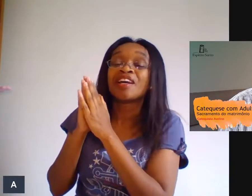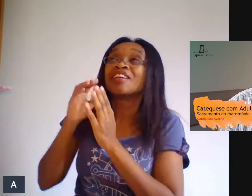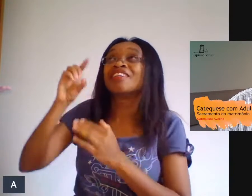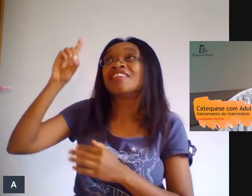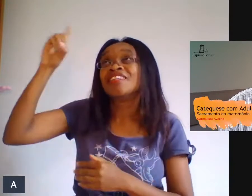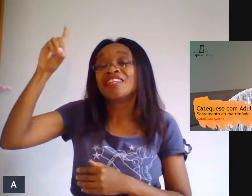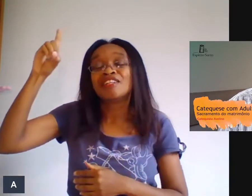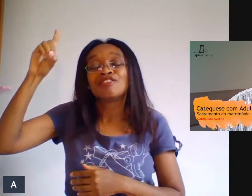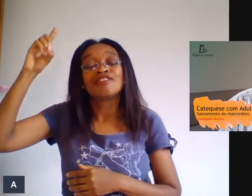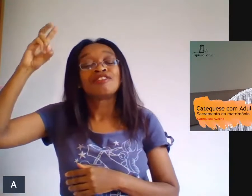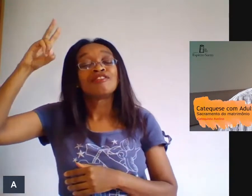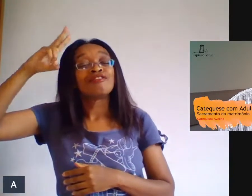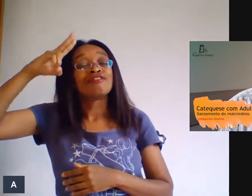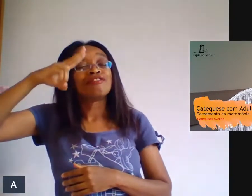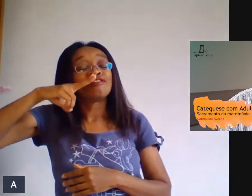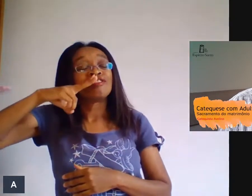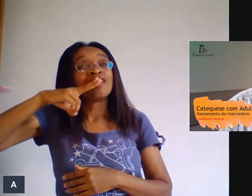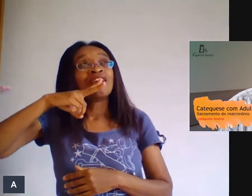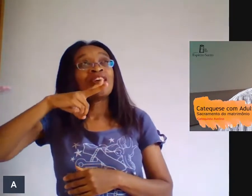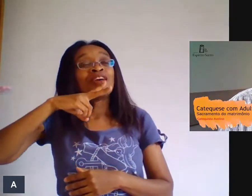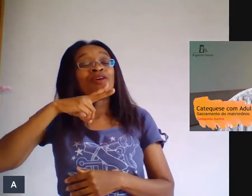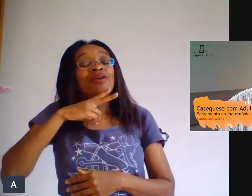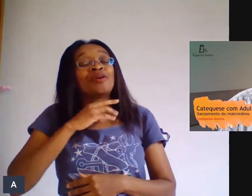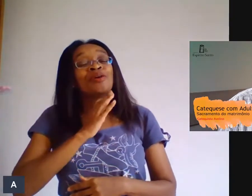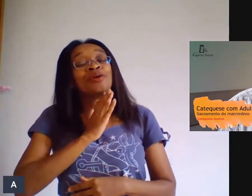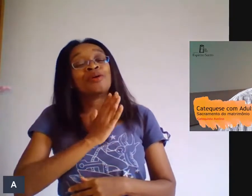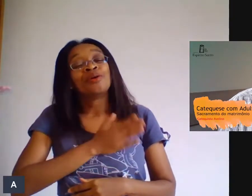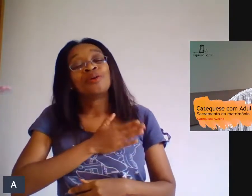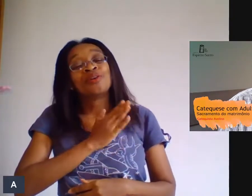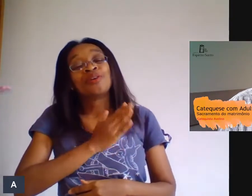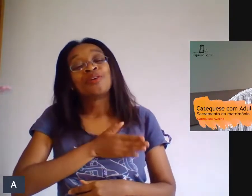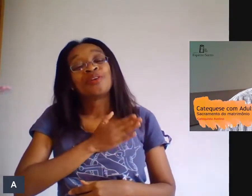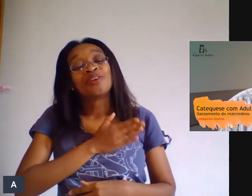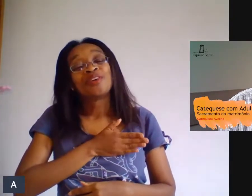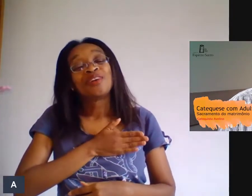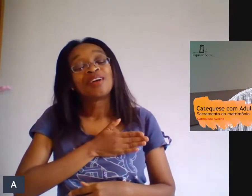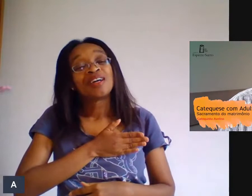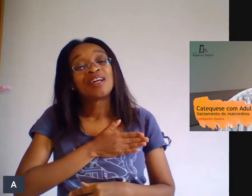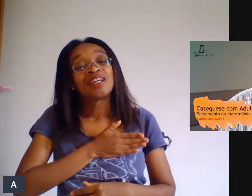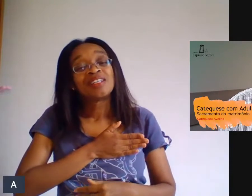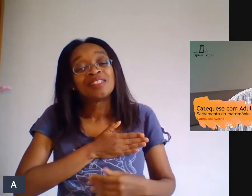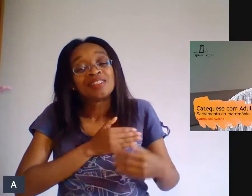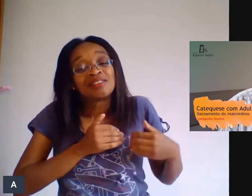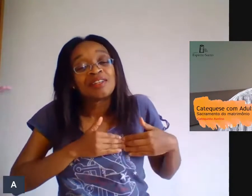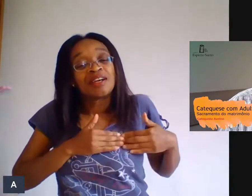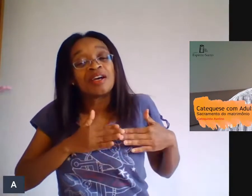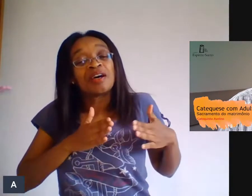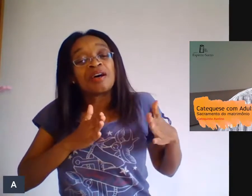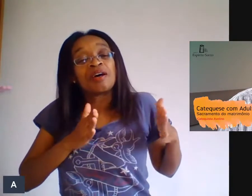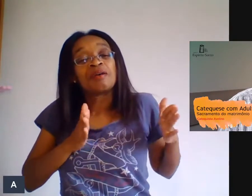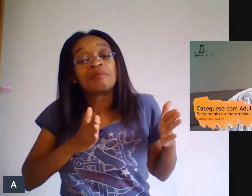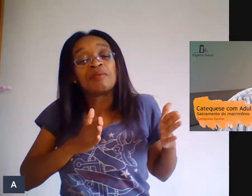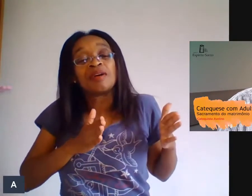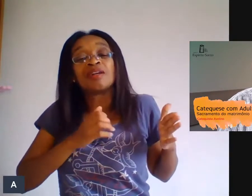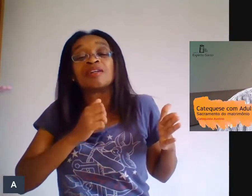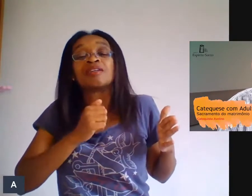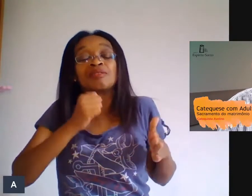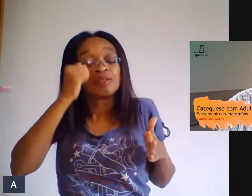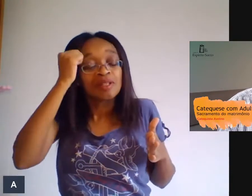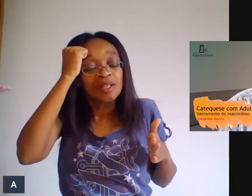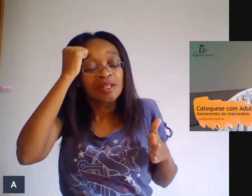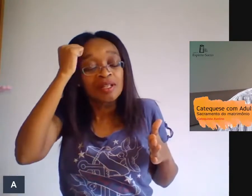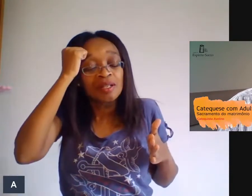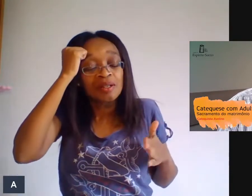oração. Deus não resiste um coração contrito, portanto, queridos irmãos e